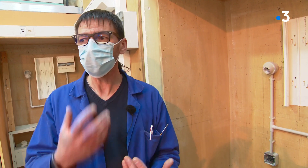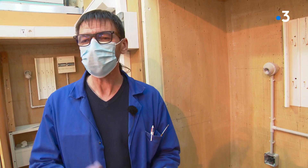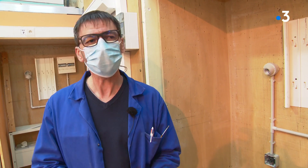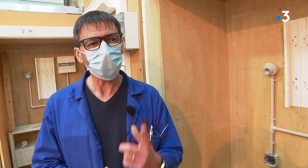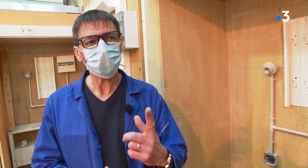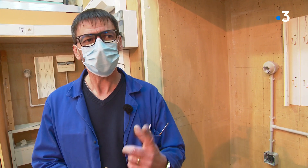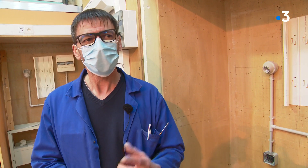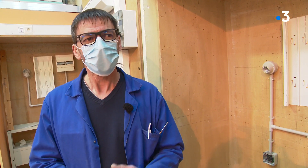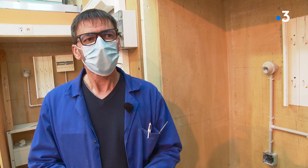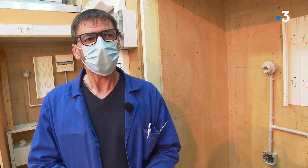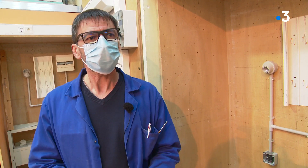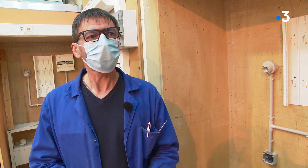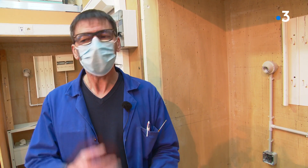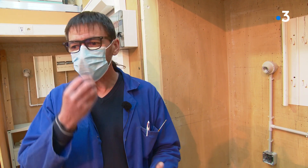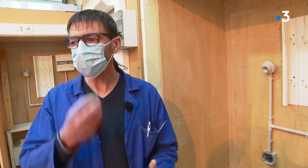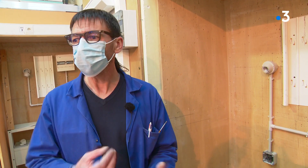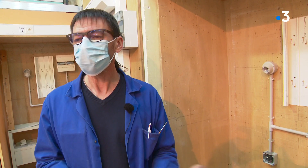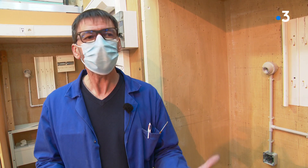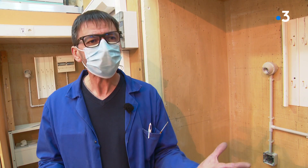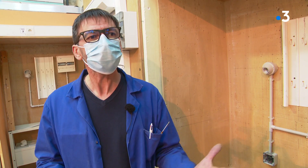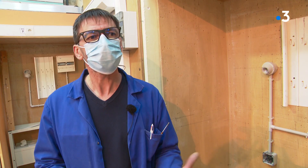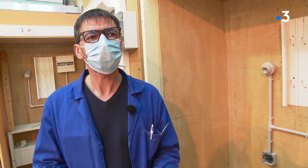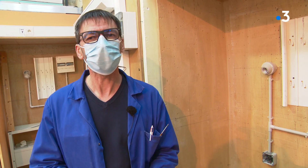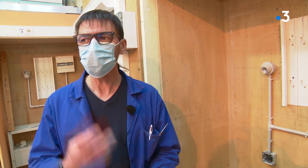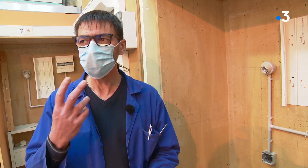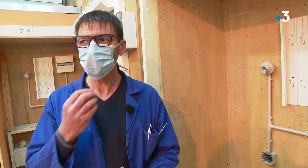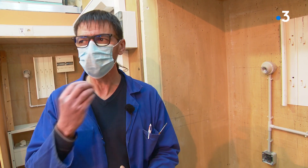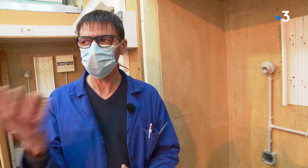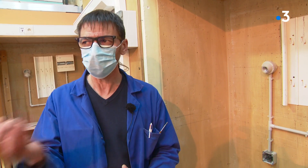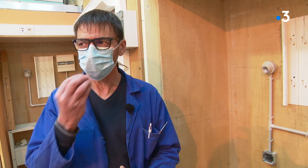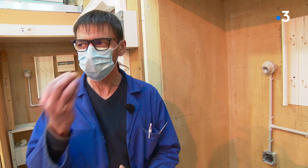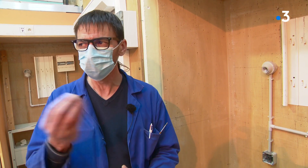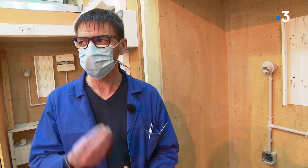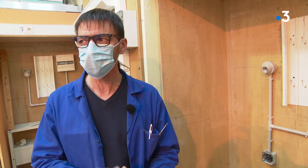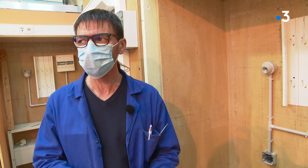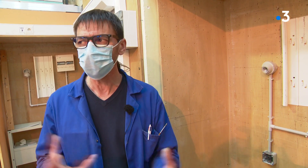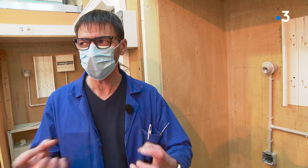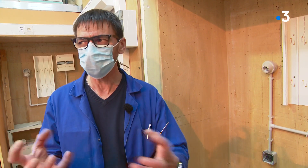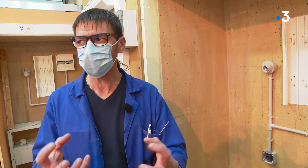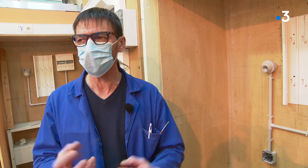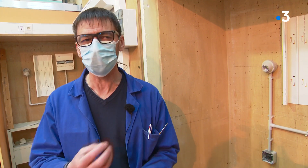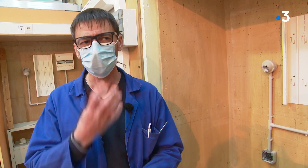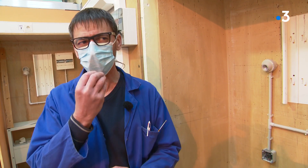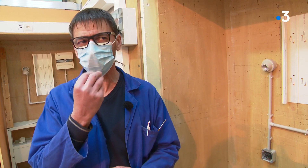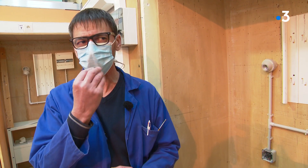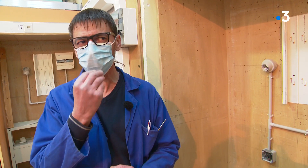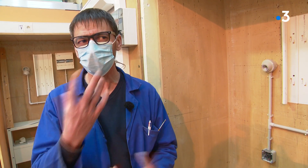masque, c'est compliqué. Parce qu'on ne peut pas enlever le masque. Et lui, beaucoup de gestuels, oui, c'est bien beau, mais après, c'est beaucoup la